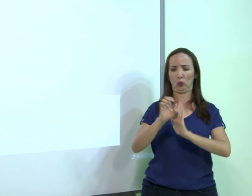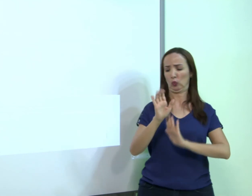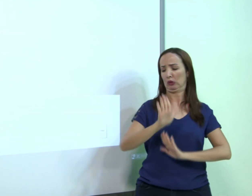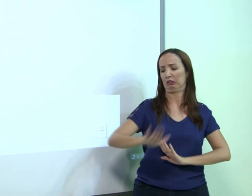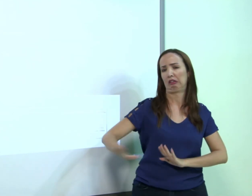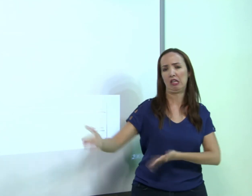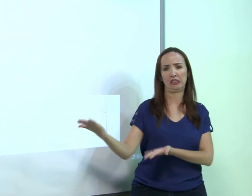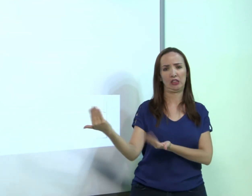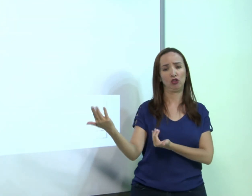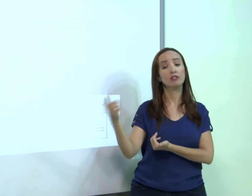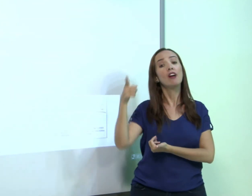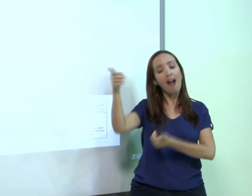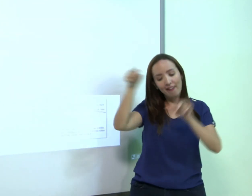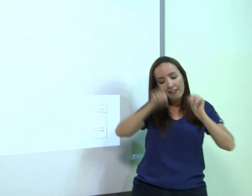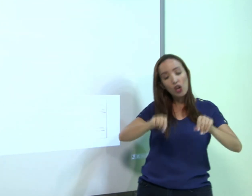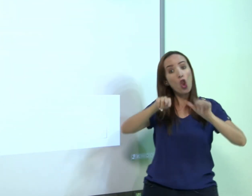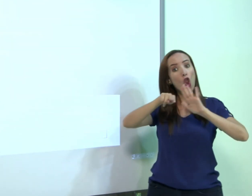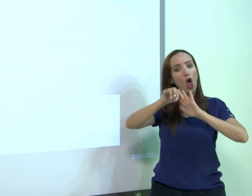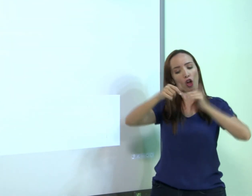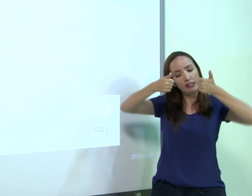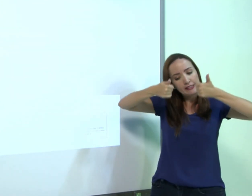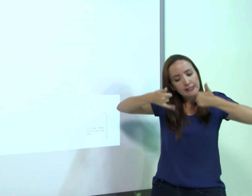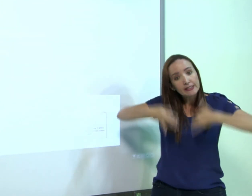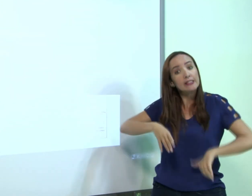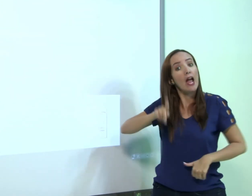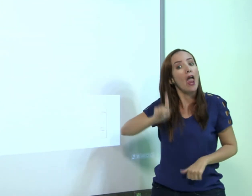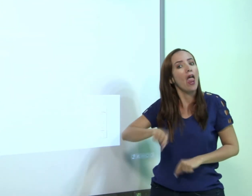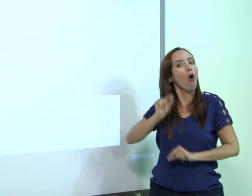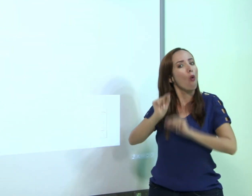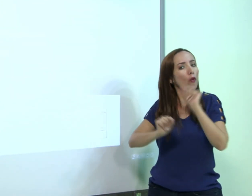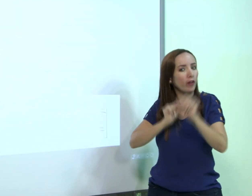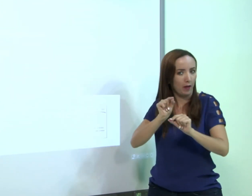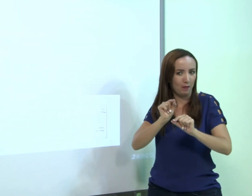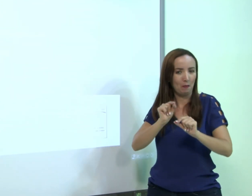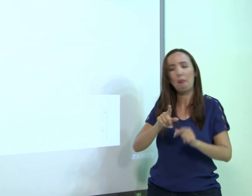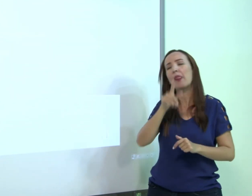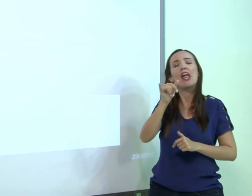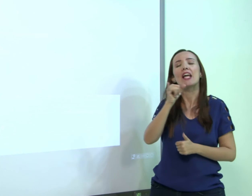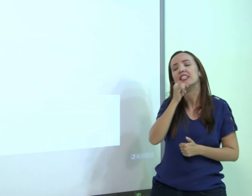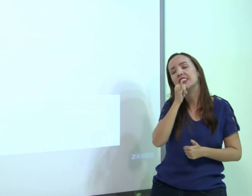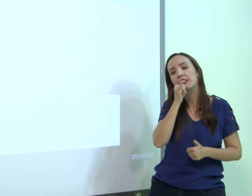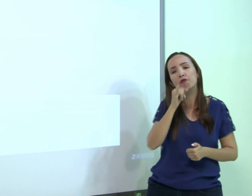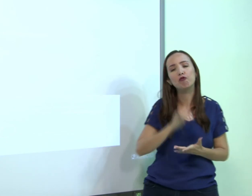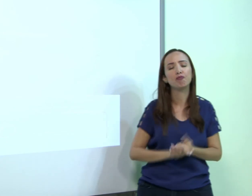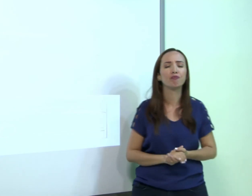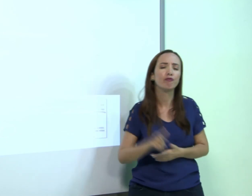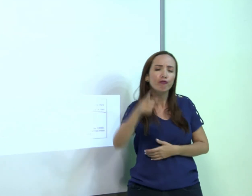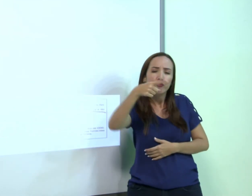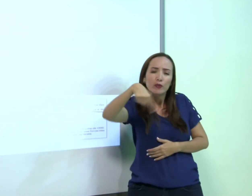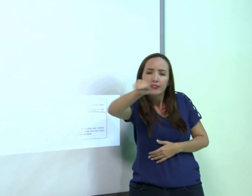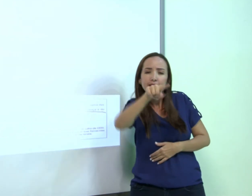não conhecem, que trata sobre criança e adolescente. Ele explicou. Por exemplo,